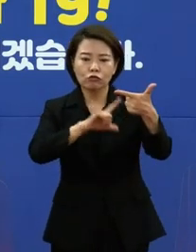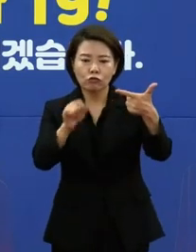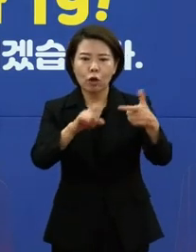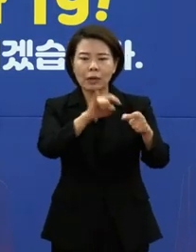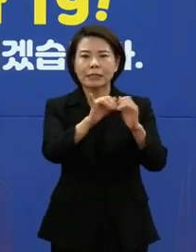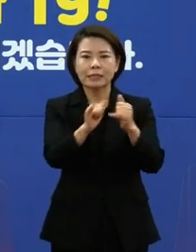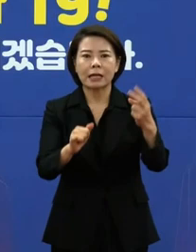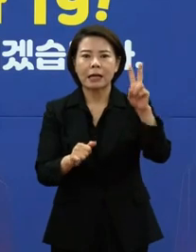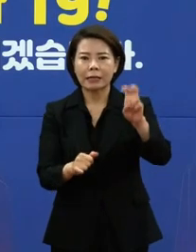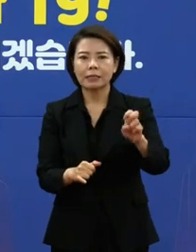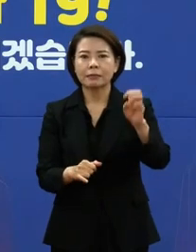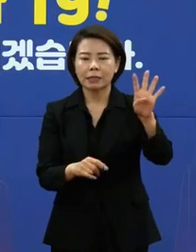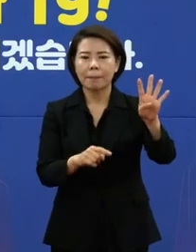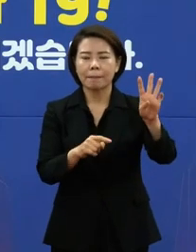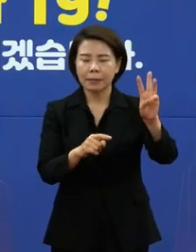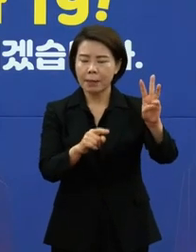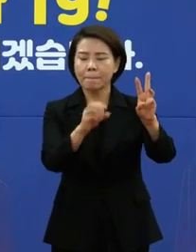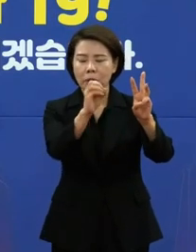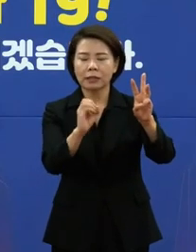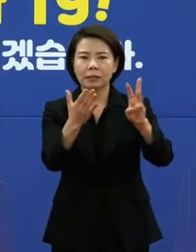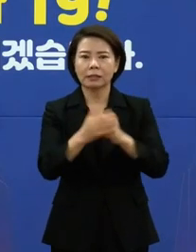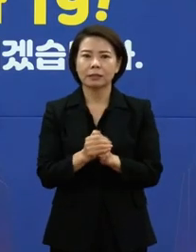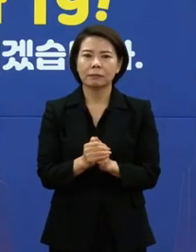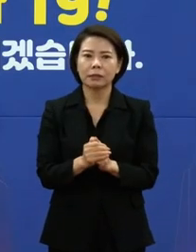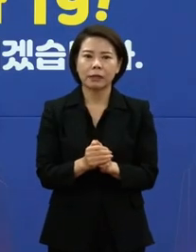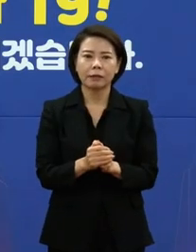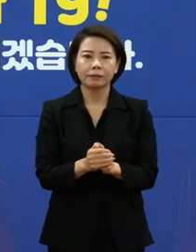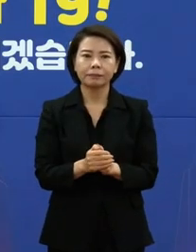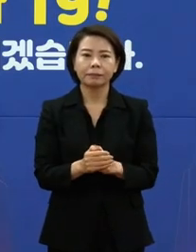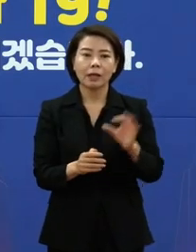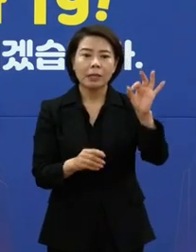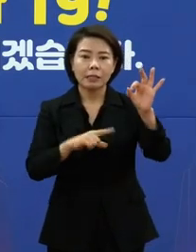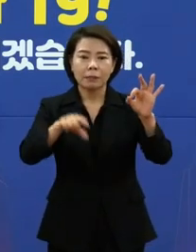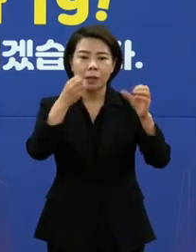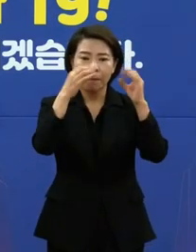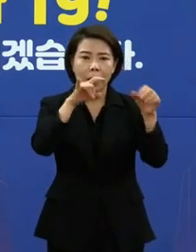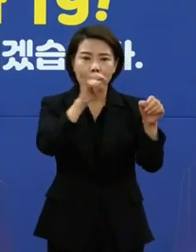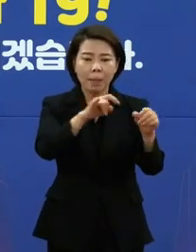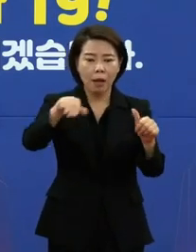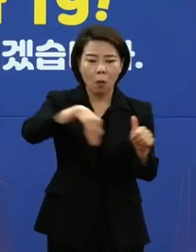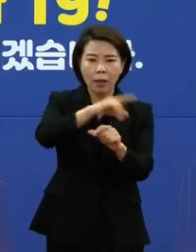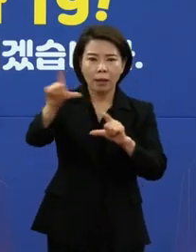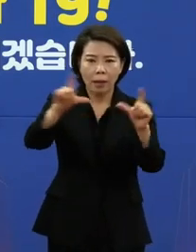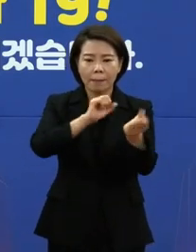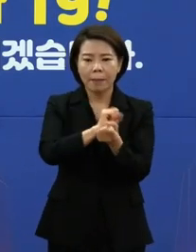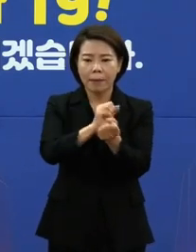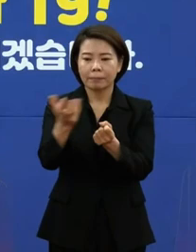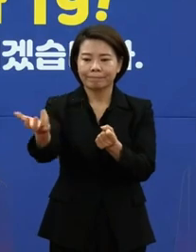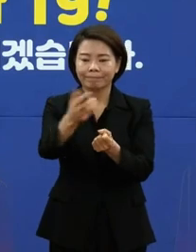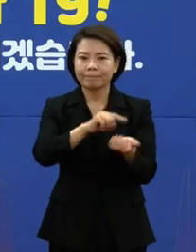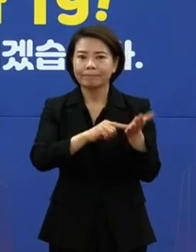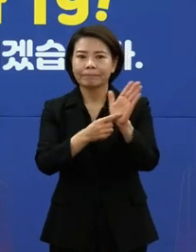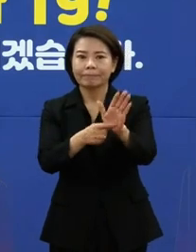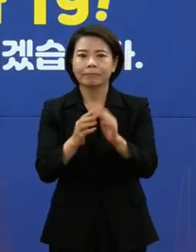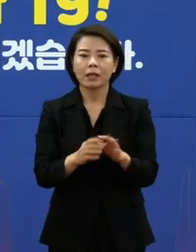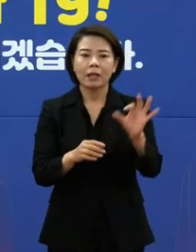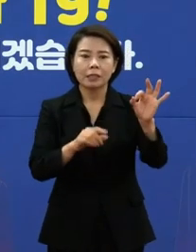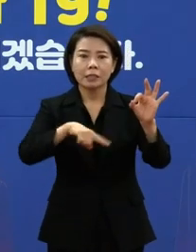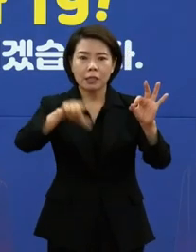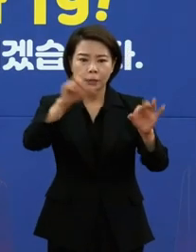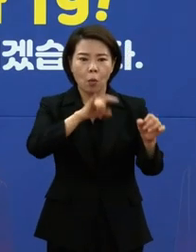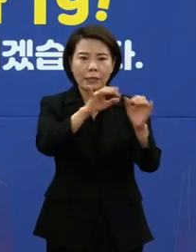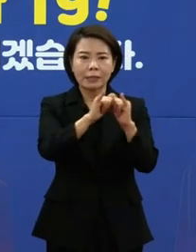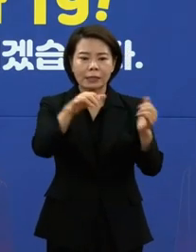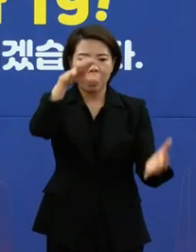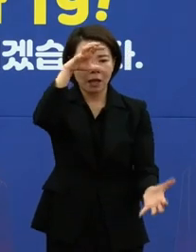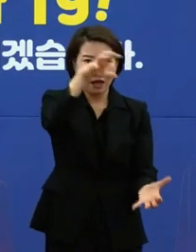확진자의 23%입니다. 10일 신규 확진자 발생 현황 및 감염 경로입니다. 10일 확진자는 모두